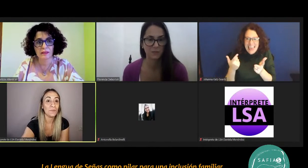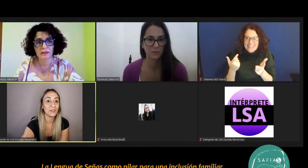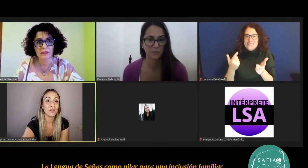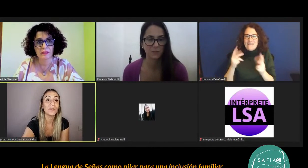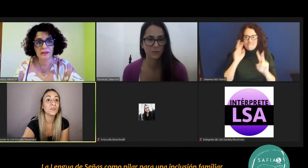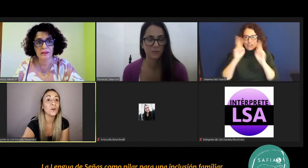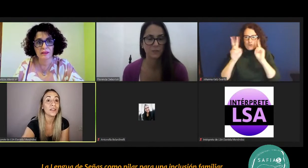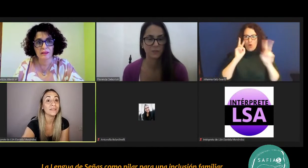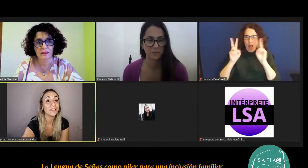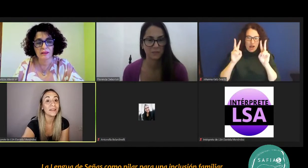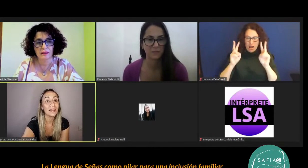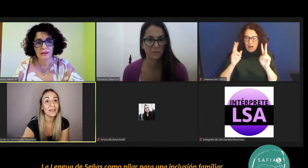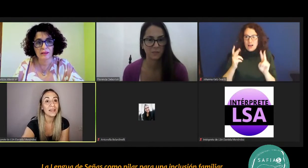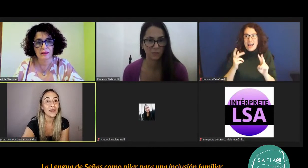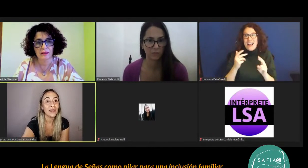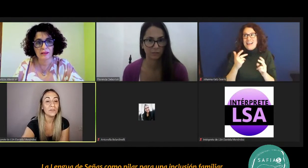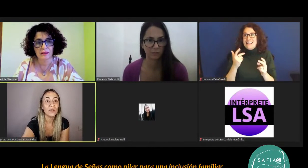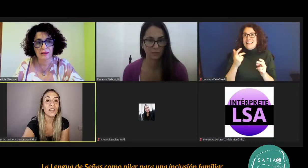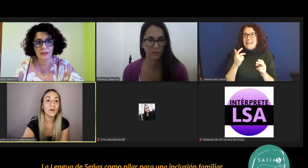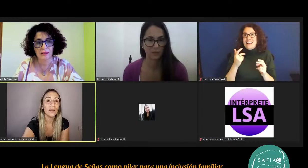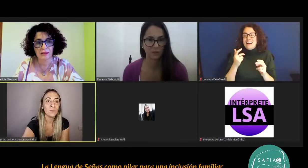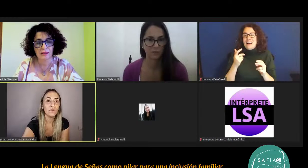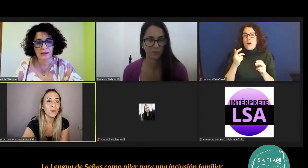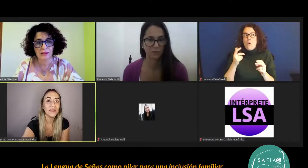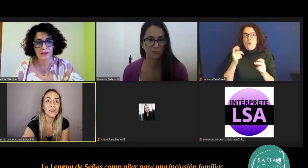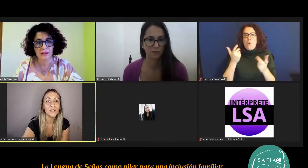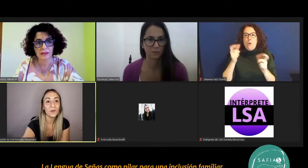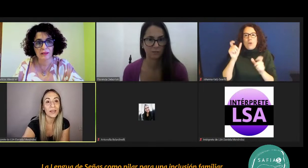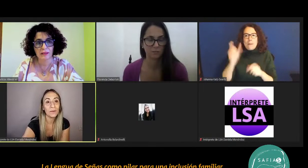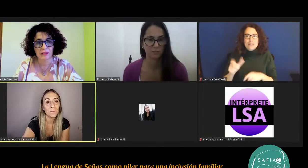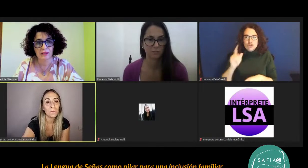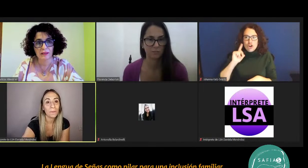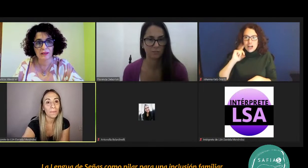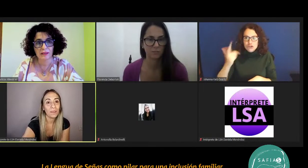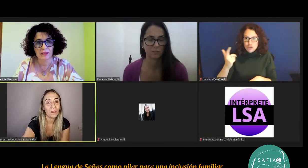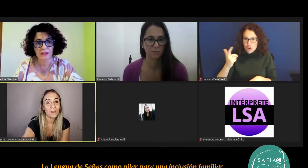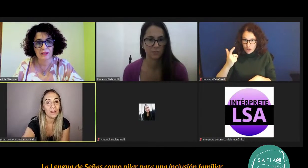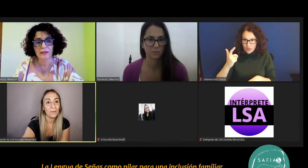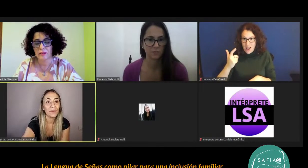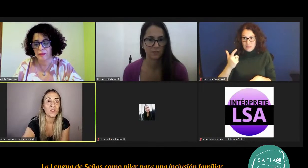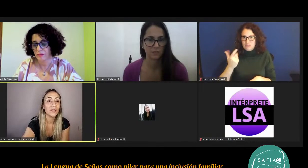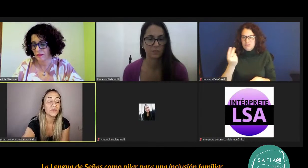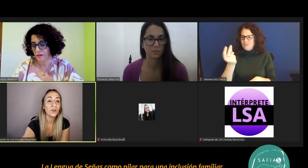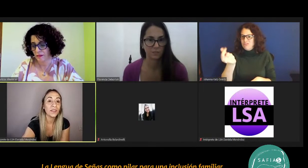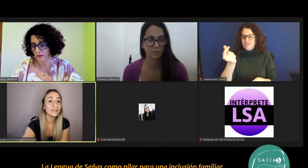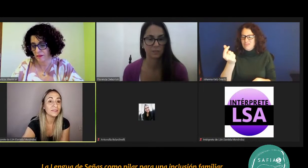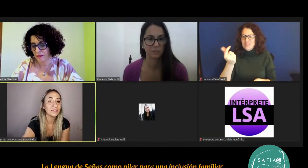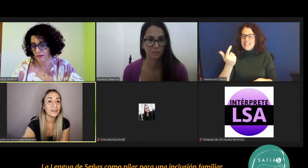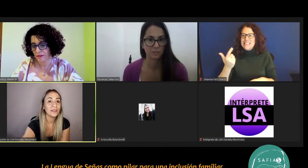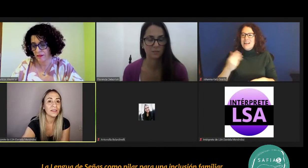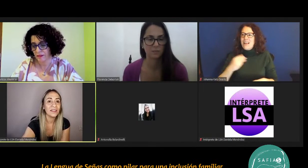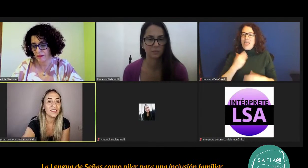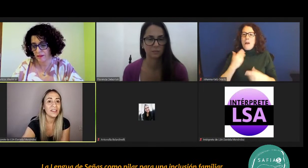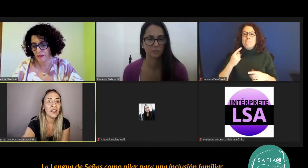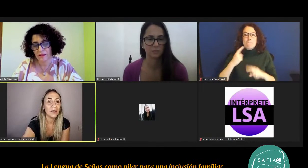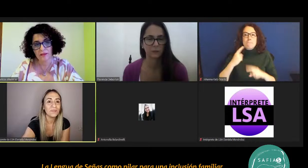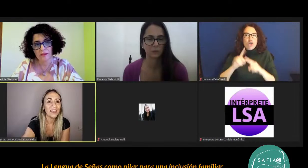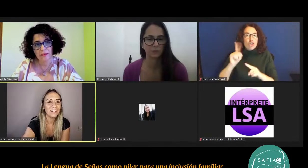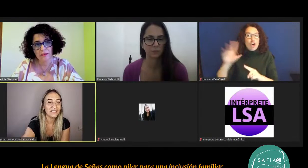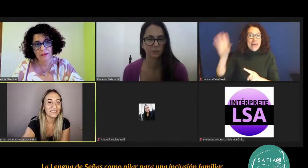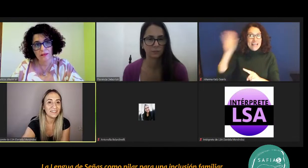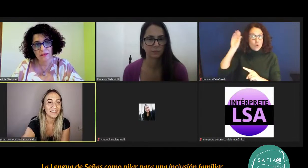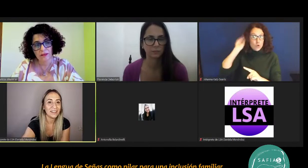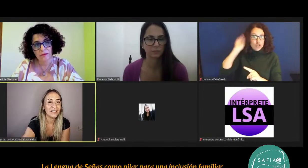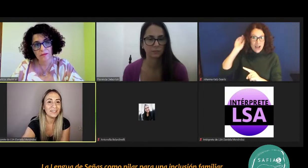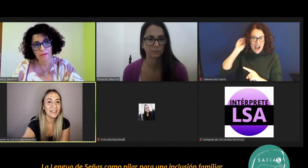caso de las personas sordas, es una lengua que es puramente visual. Las personas sordas la